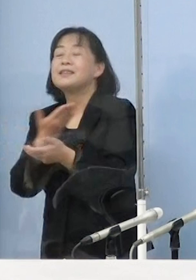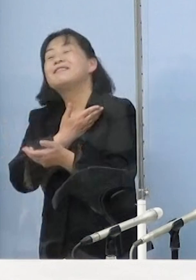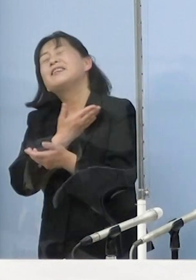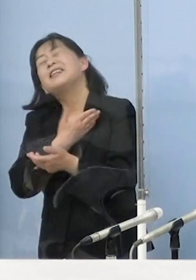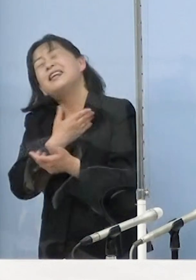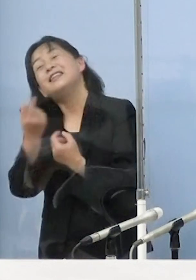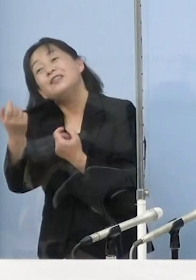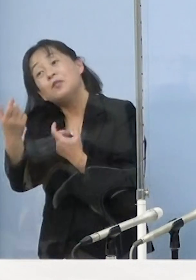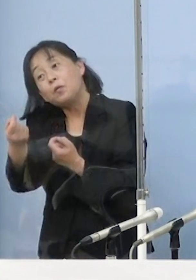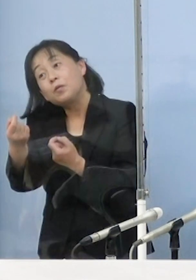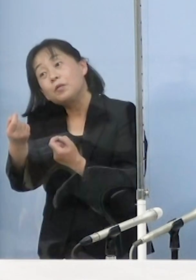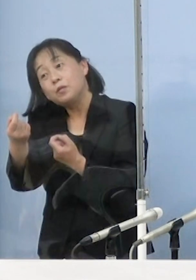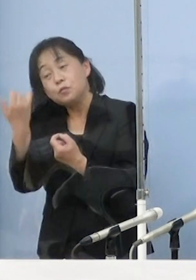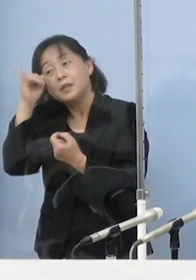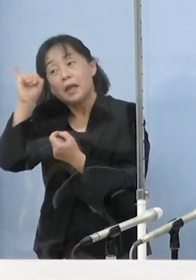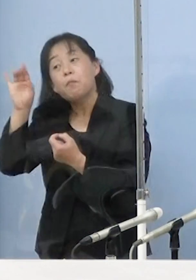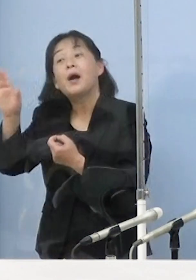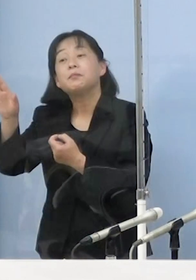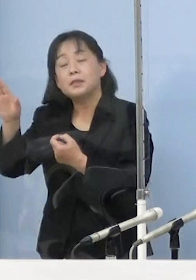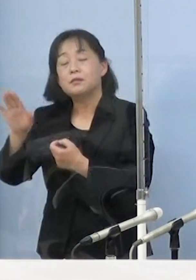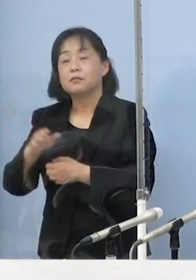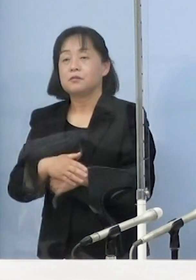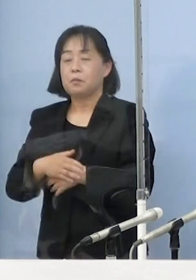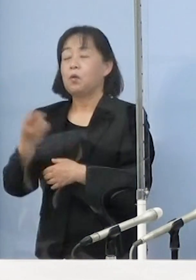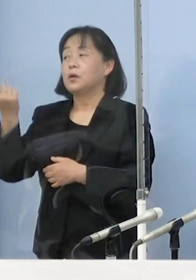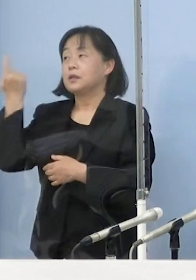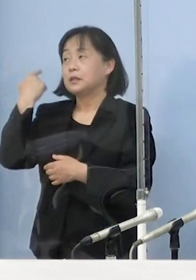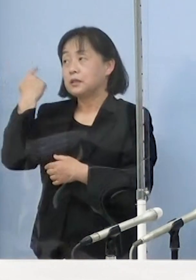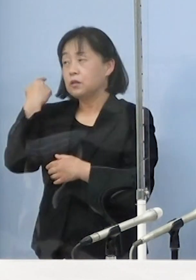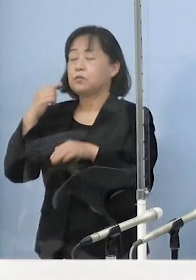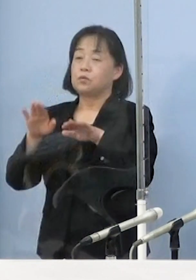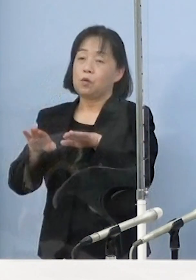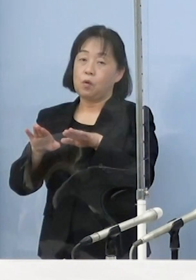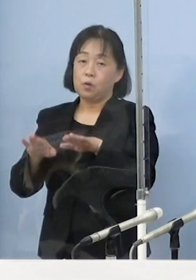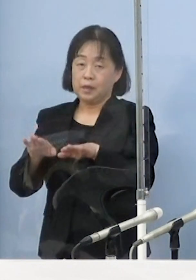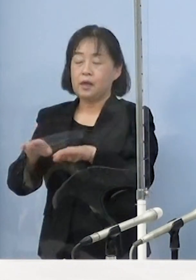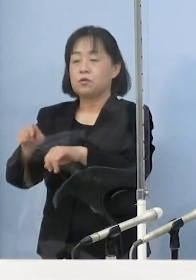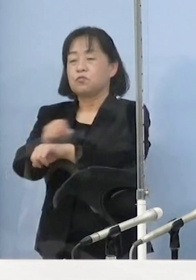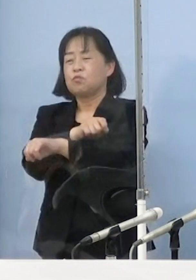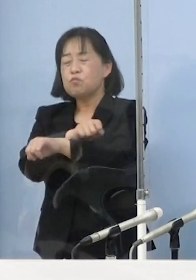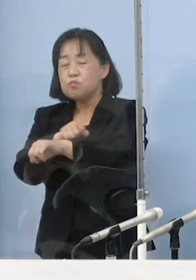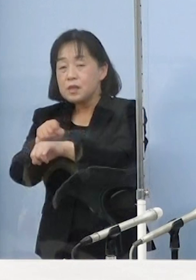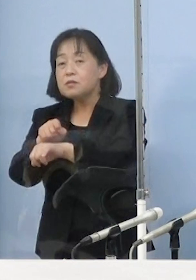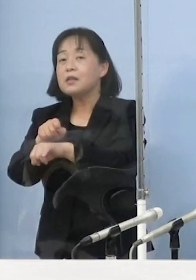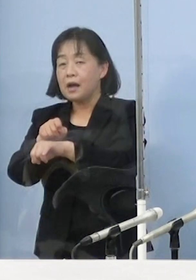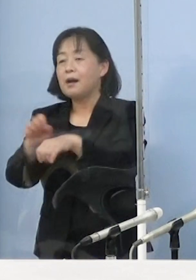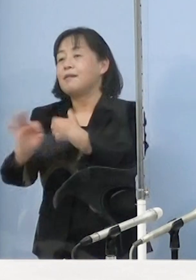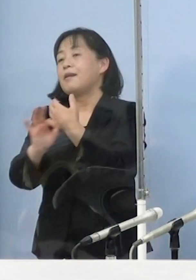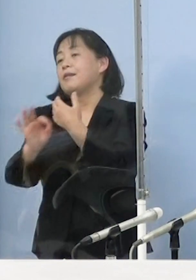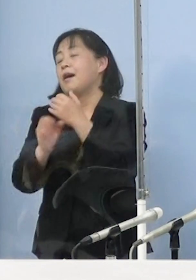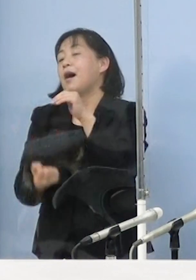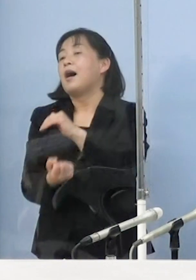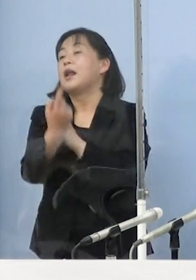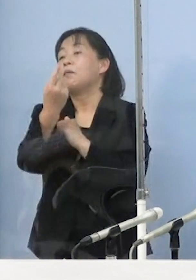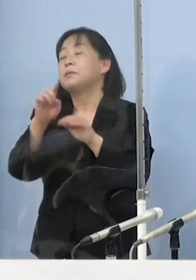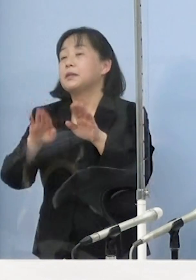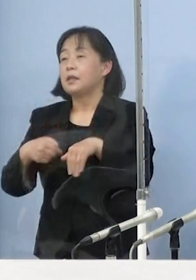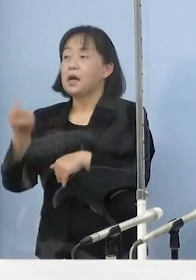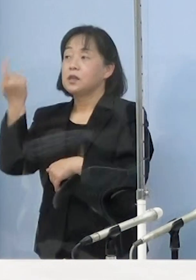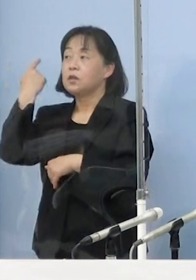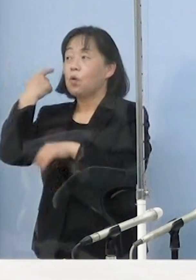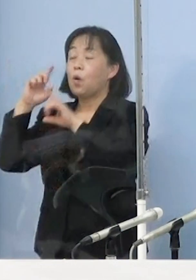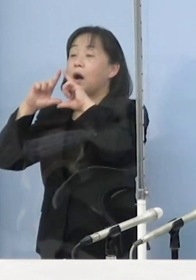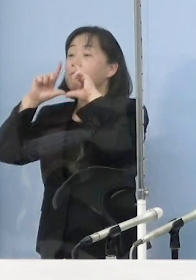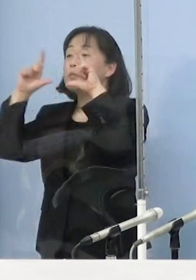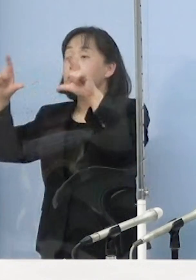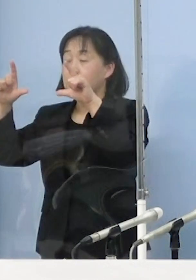あ、確かにそうなんですが、実は昨日と今日とで特色的なものが出ております。というのは、昨日発表